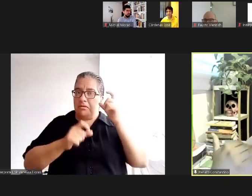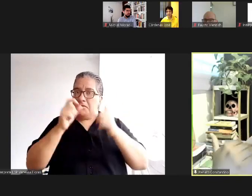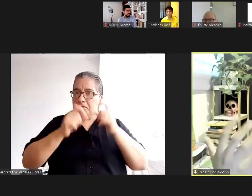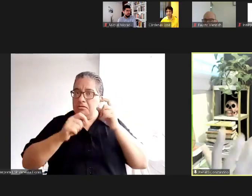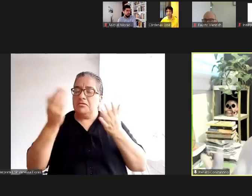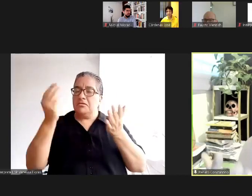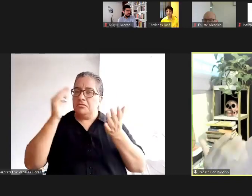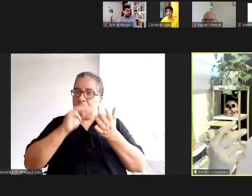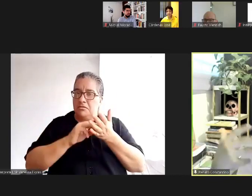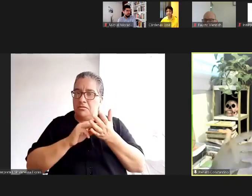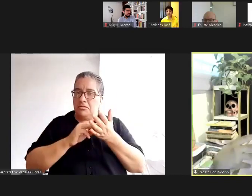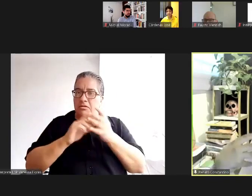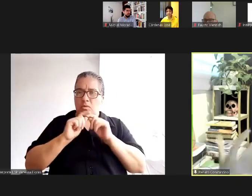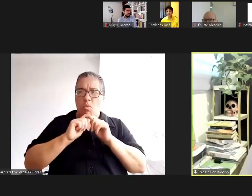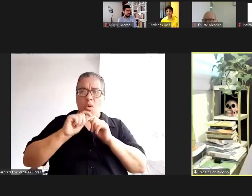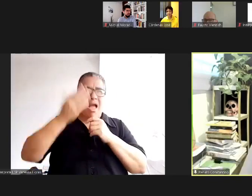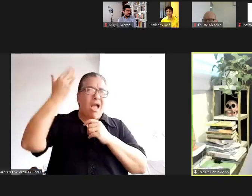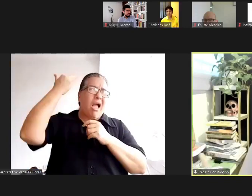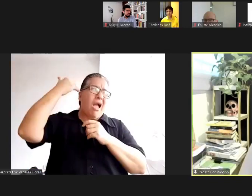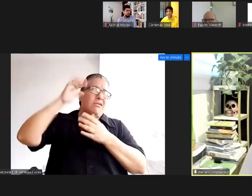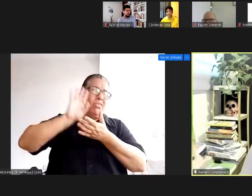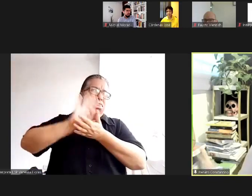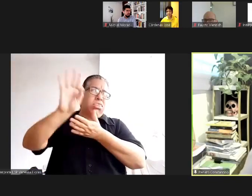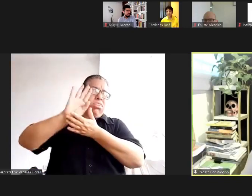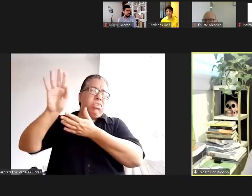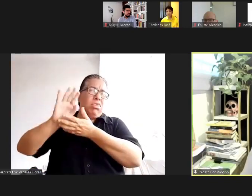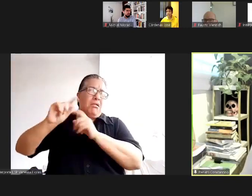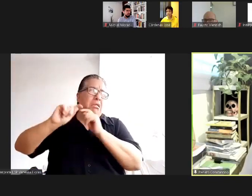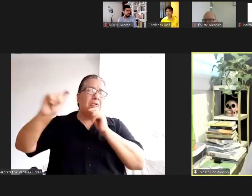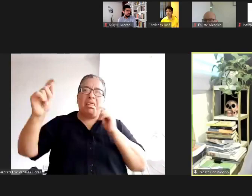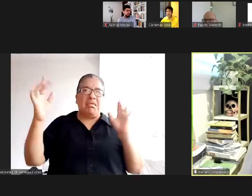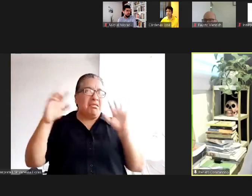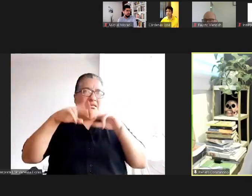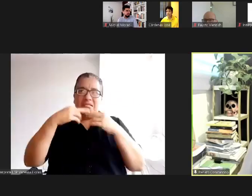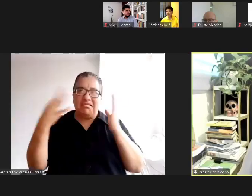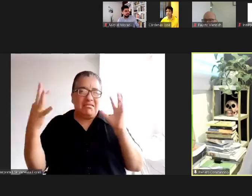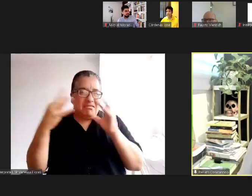que están excluidas puedan ingresar. Creo que eso, por ejemplo,